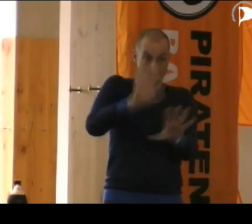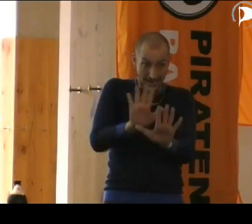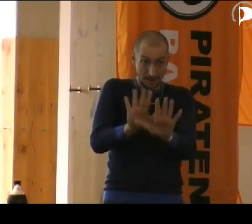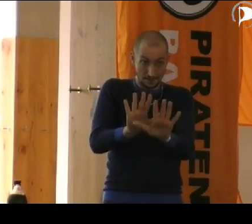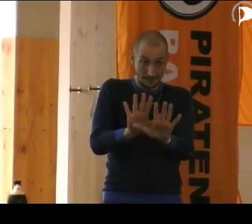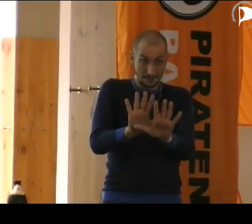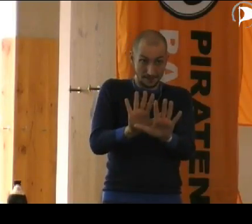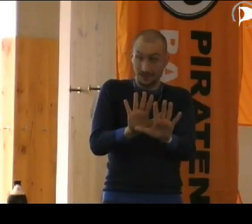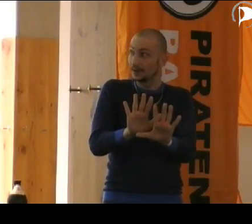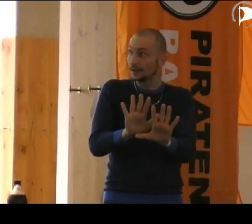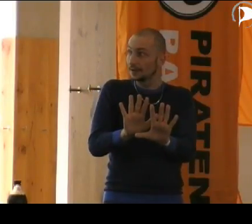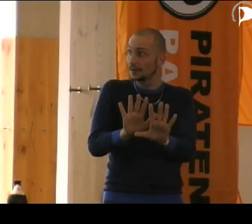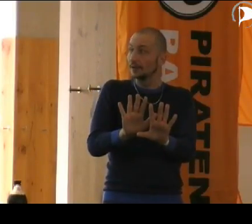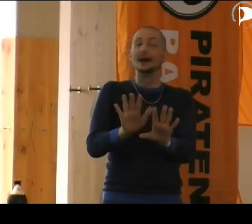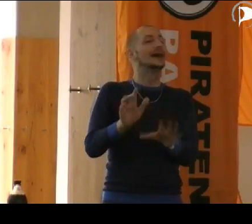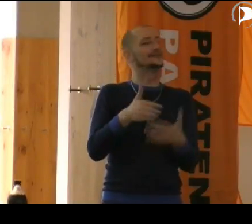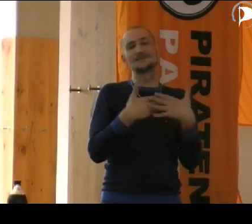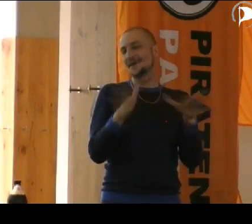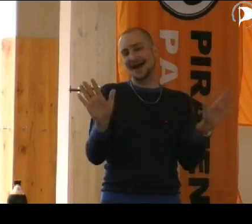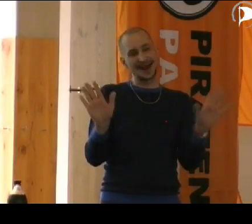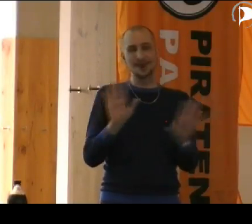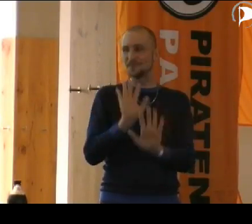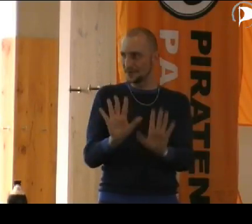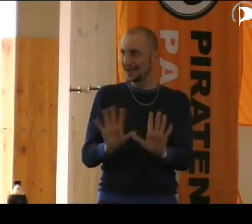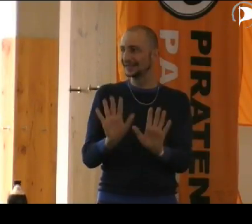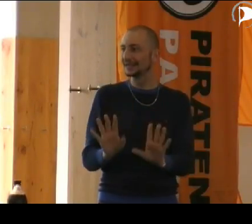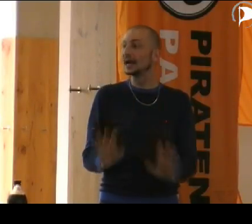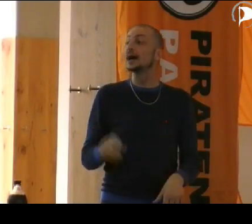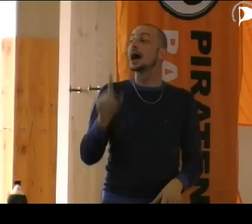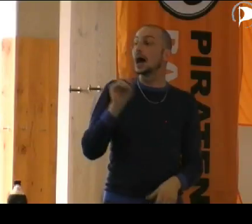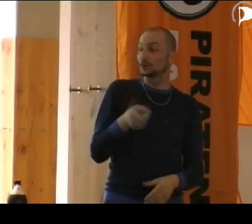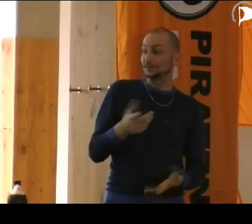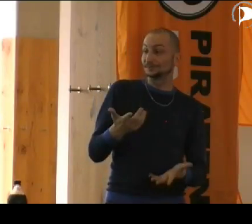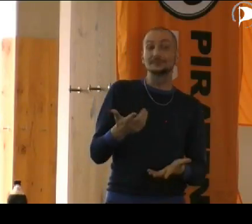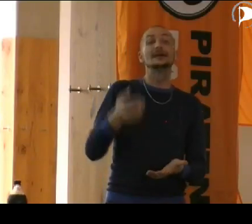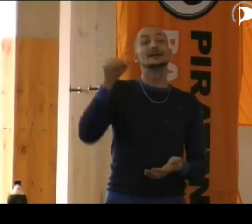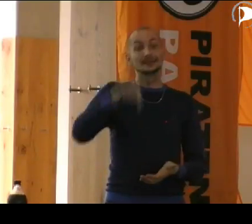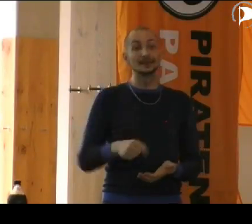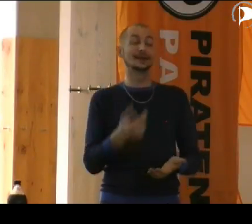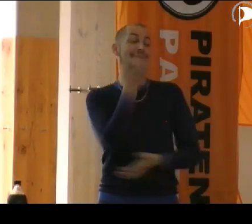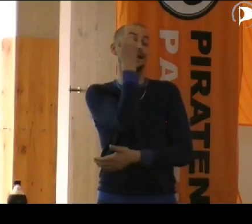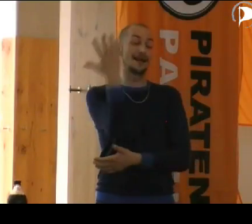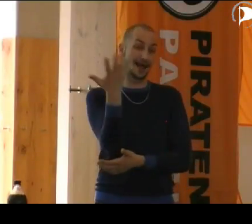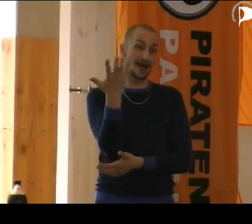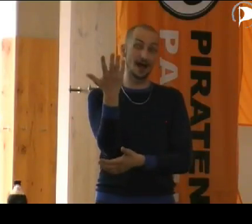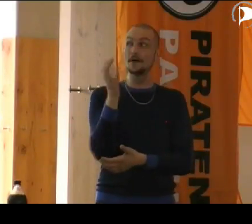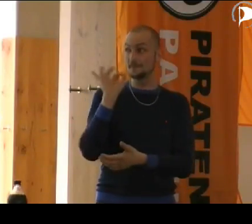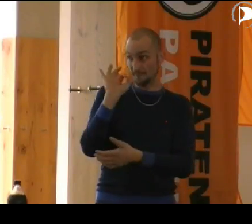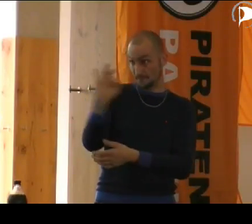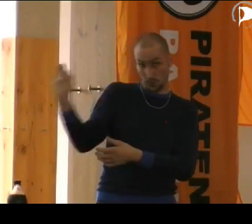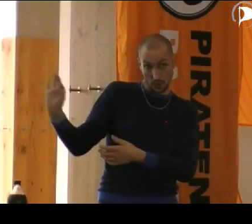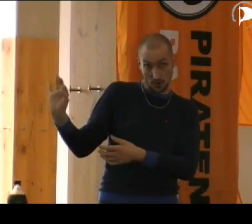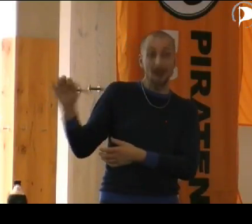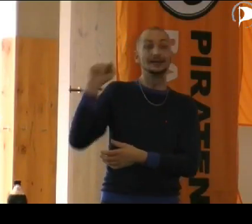und auch nicht ganz frei also wir haben natürlich noch feucht kleine kette